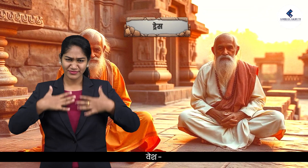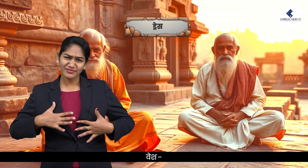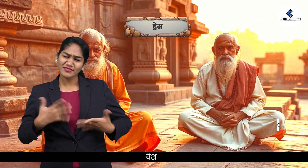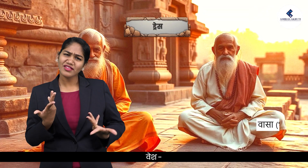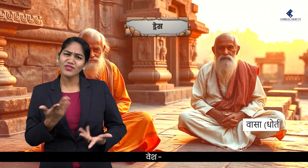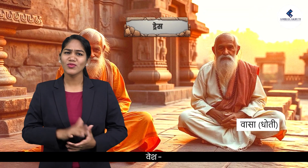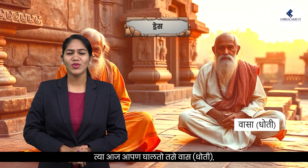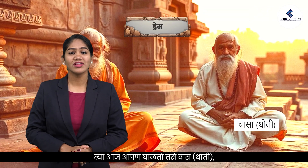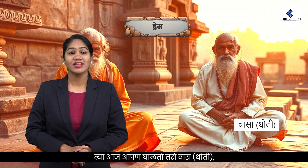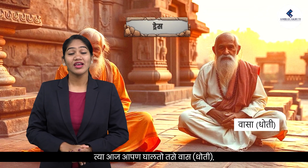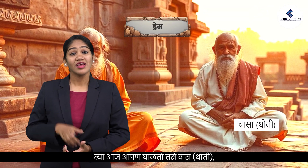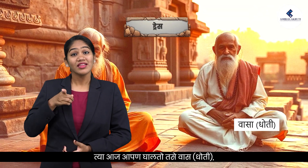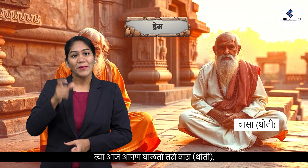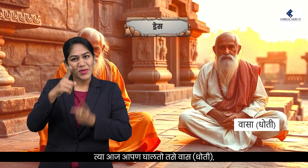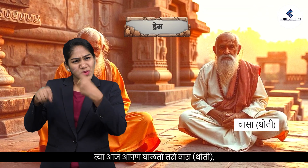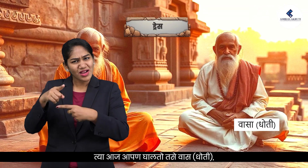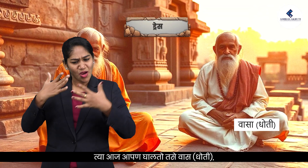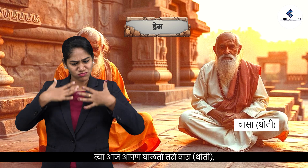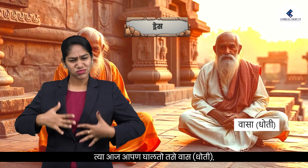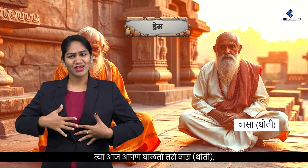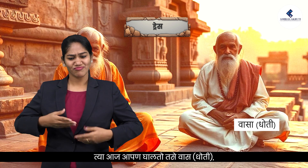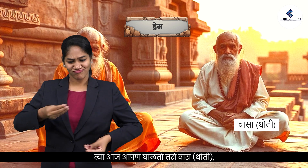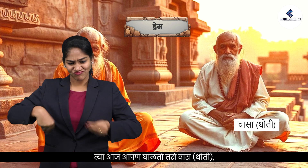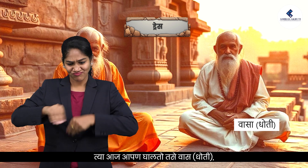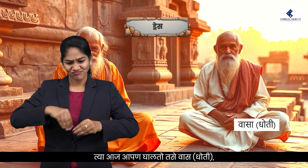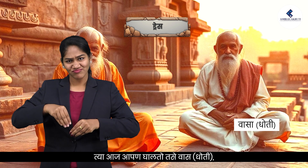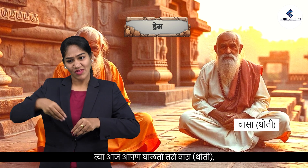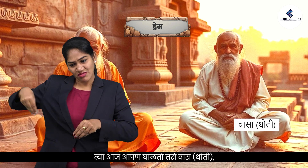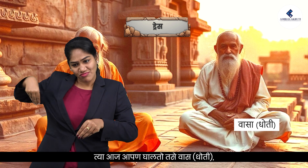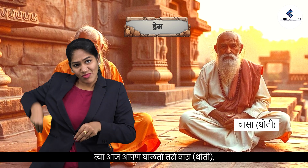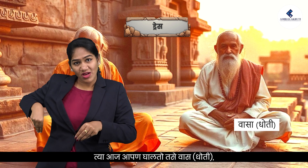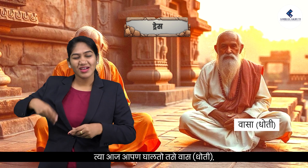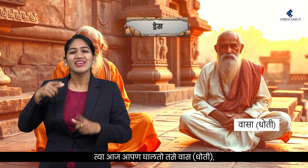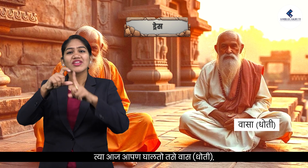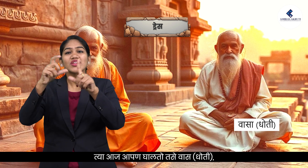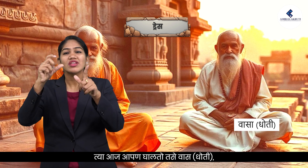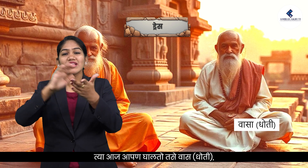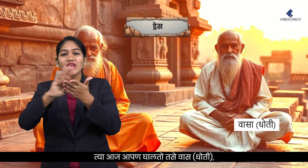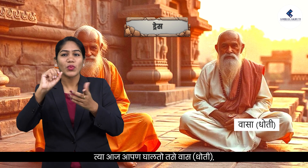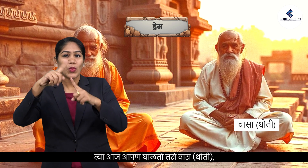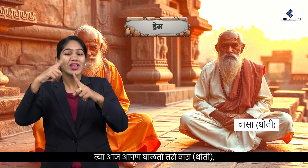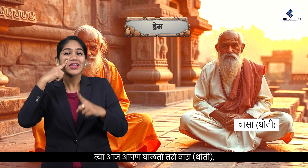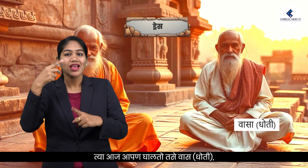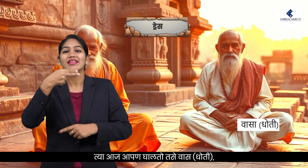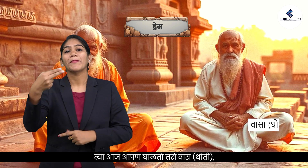वेश. त्या आज आपण घालतो तसे वास, धोती,